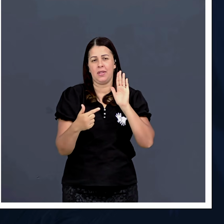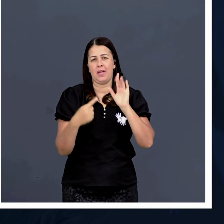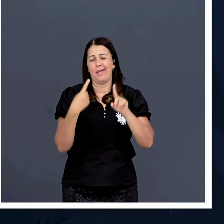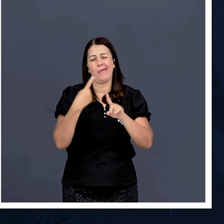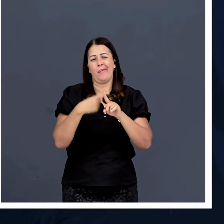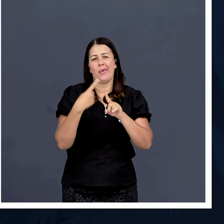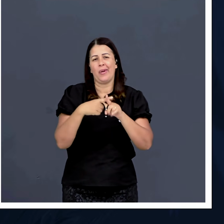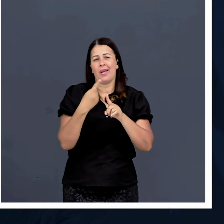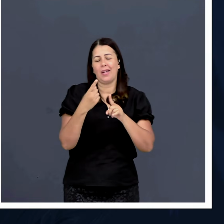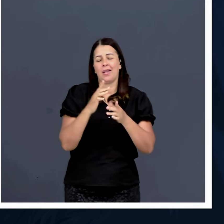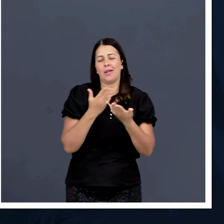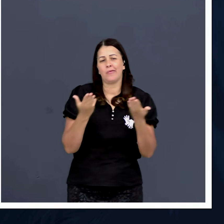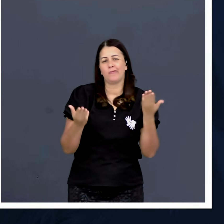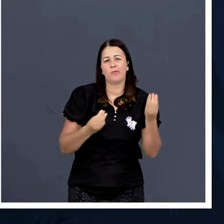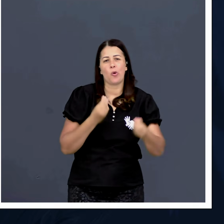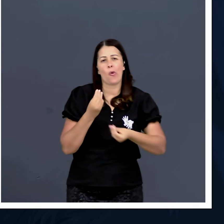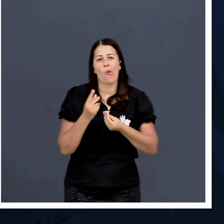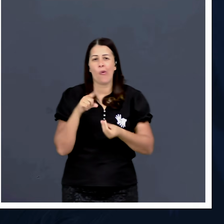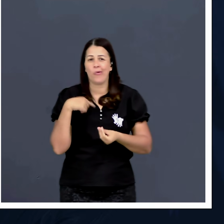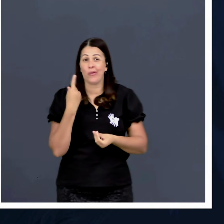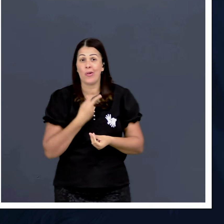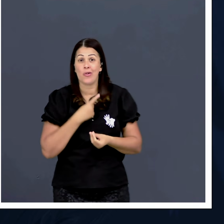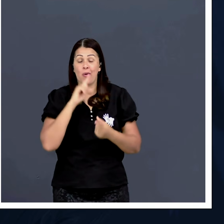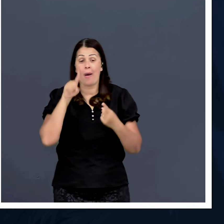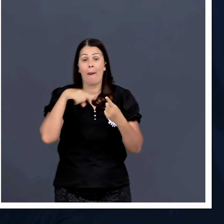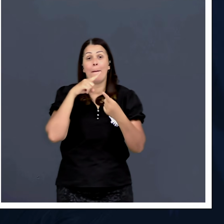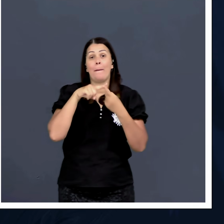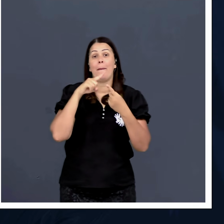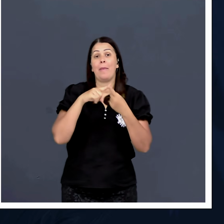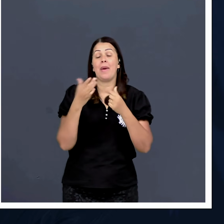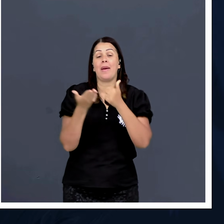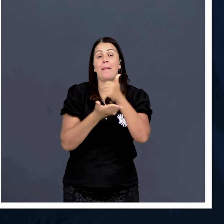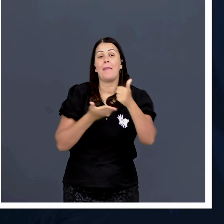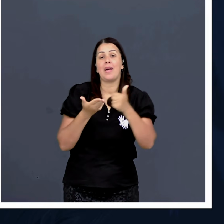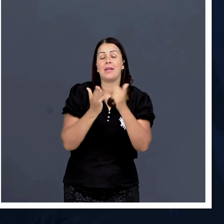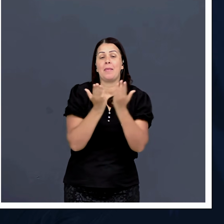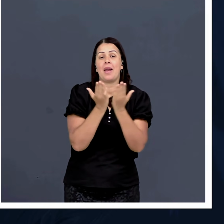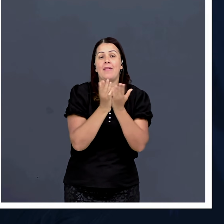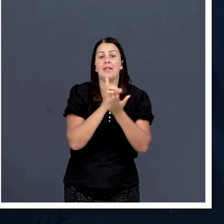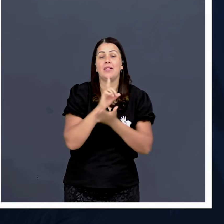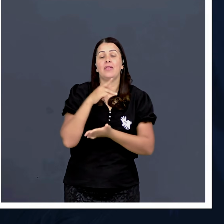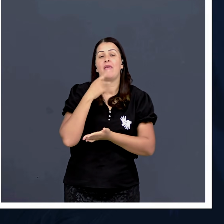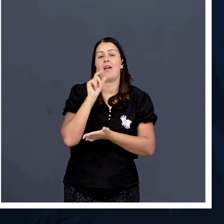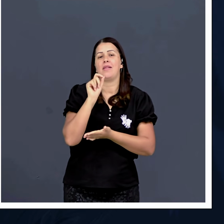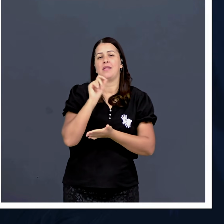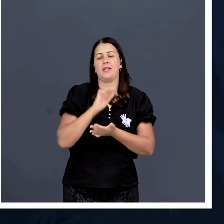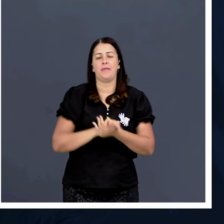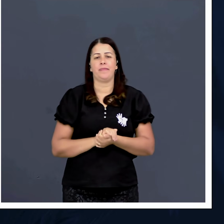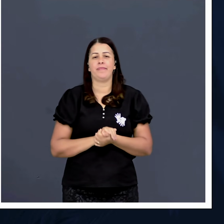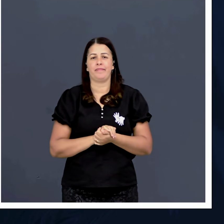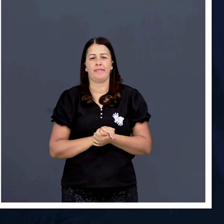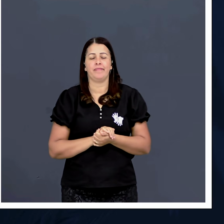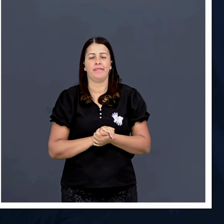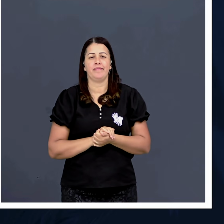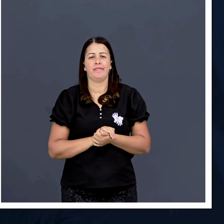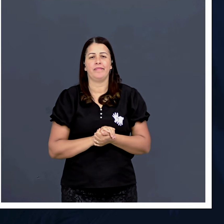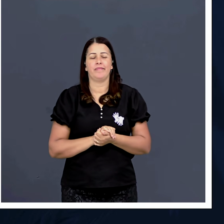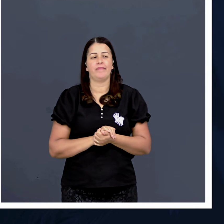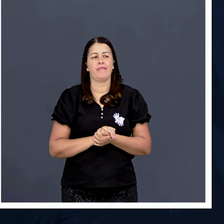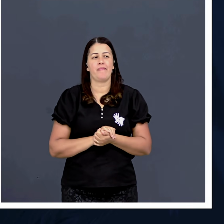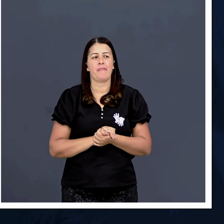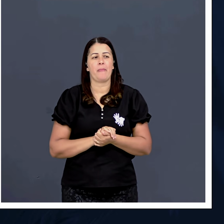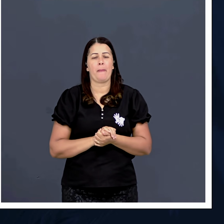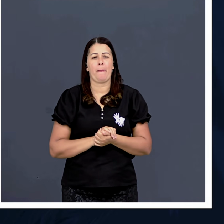Por que esse deve ser o nosso primeiro pilar? A palavra de Deus diz assim: com lisonjas